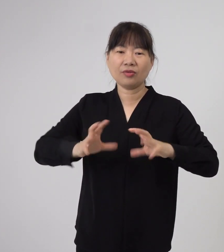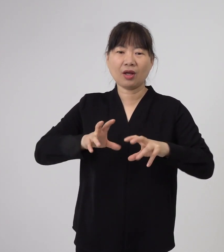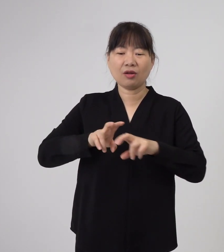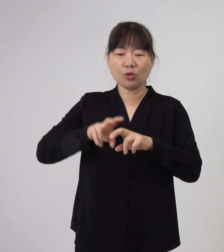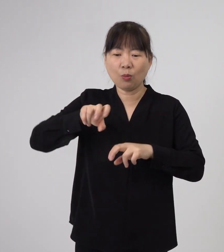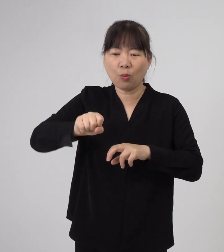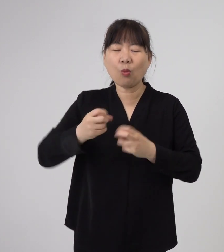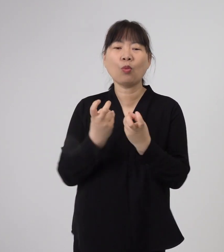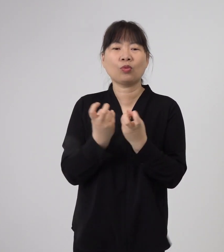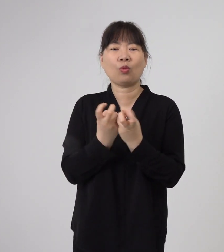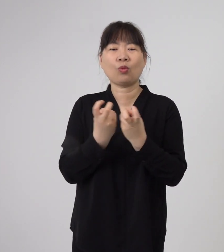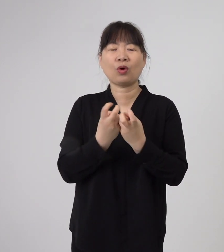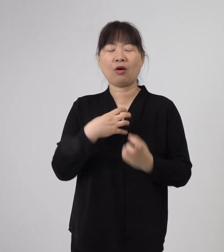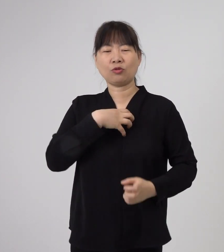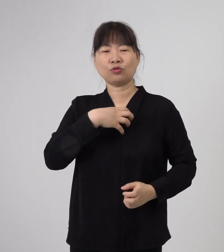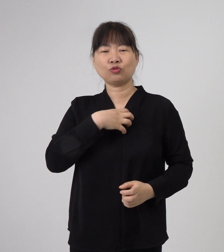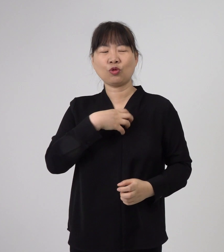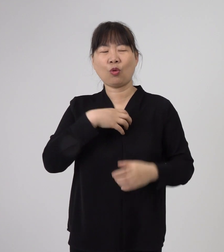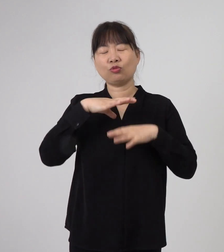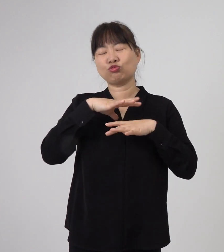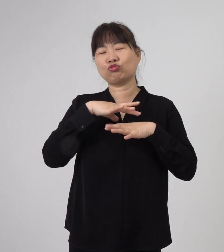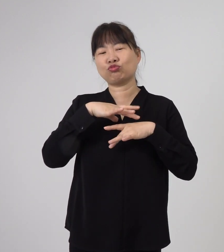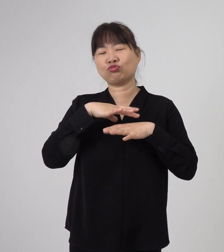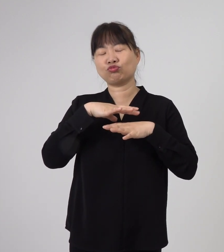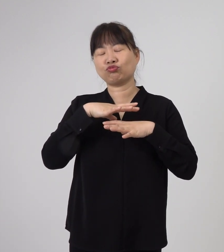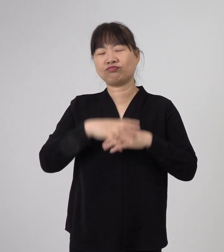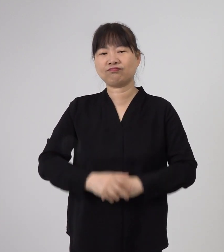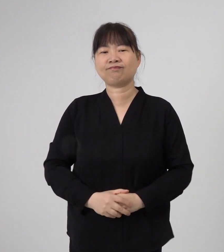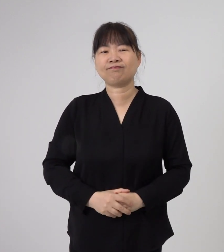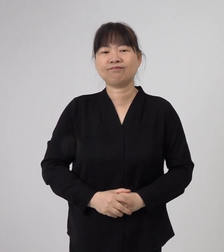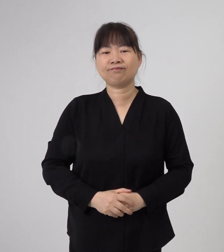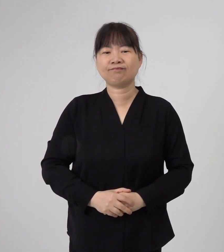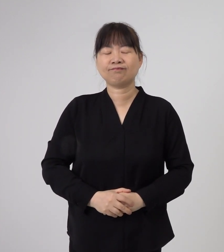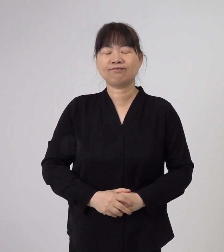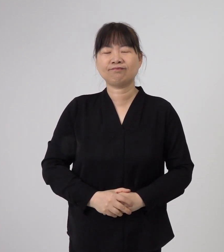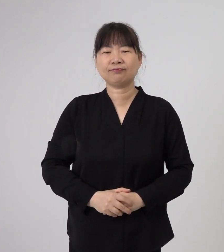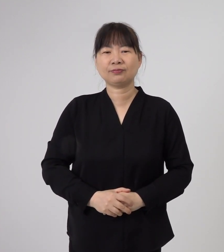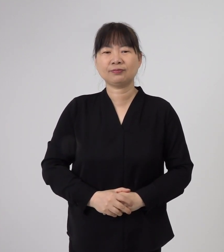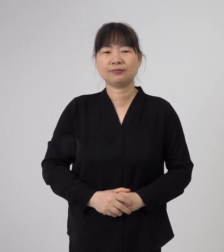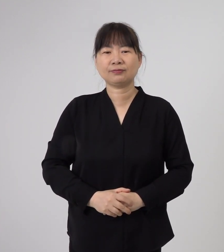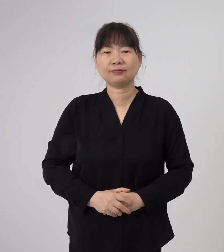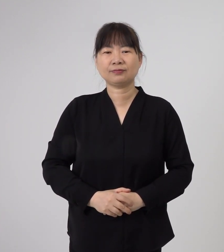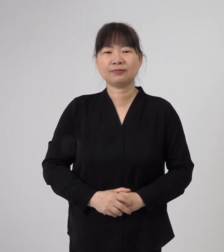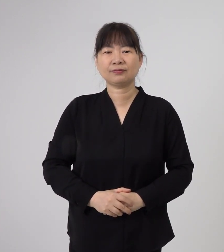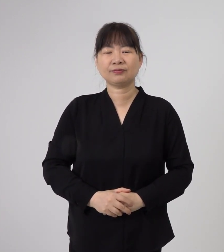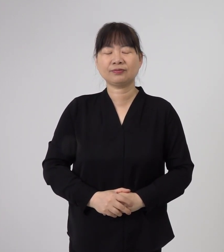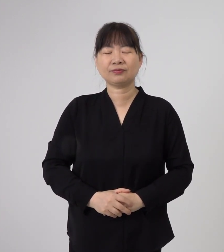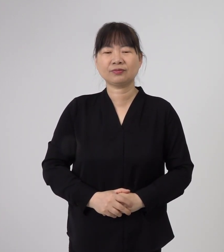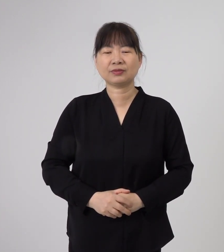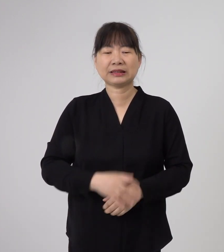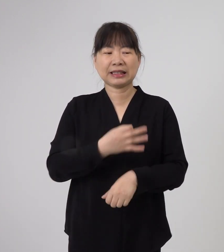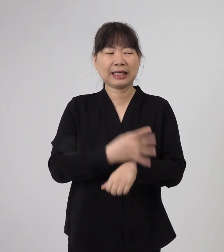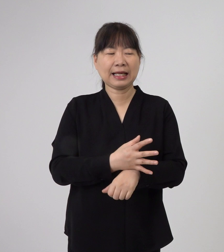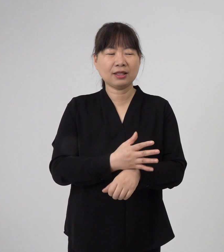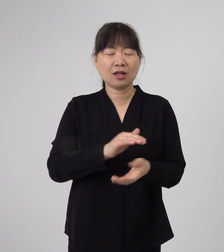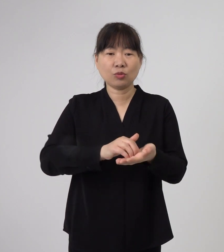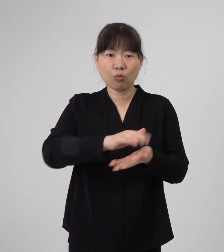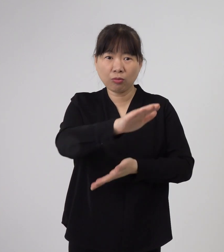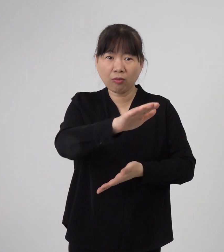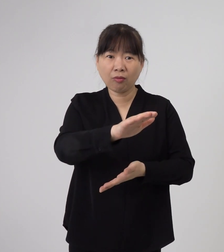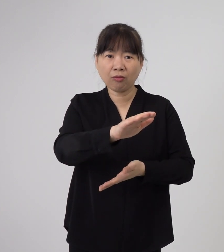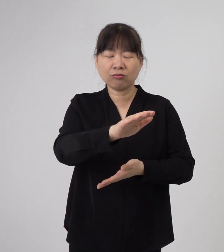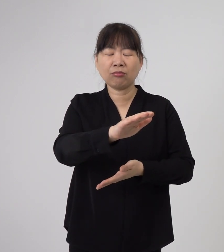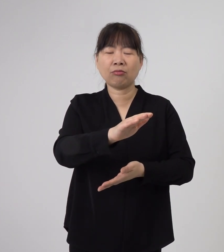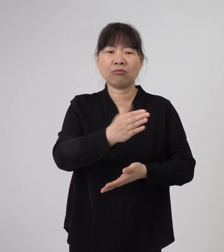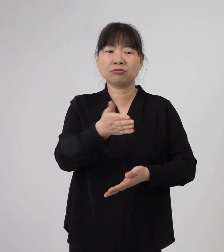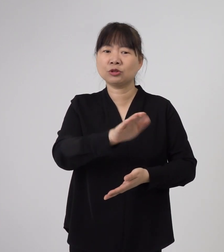큰일 나겠다. 그래서 두려움이 탁 들어왔어요. 그러면 간단하게 그냥 내쫓아버리면